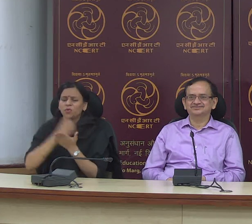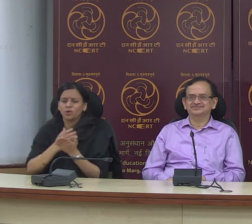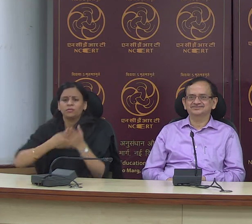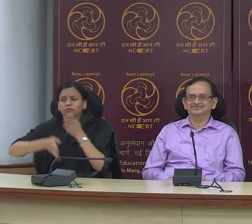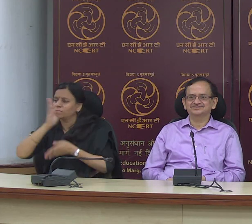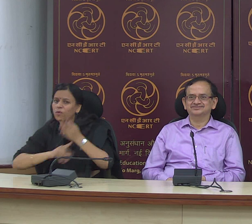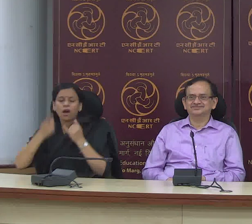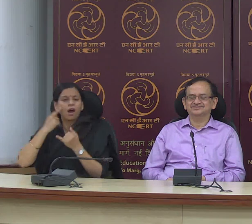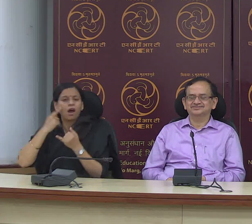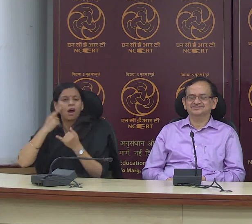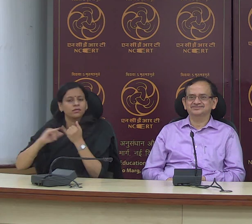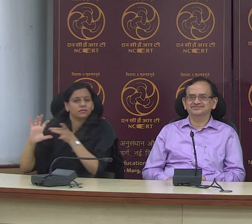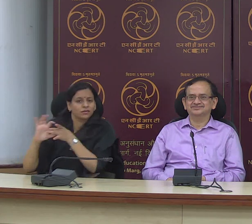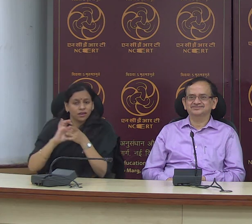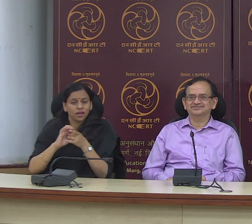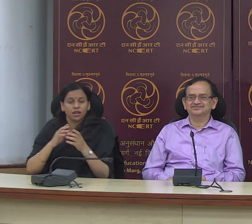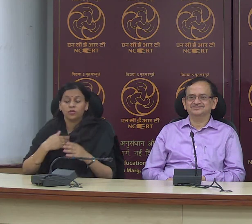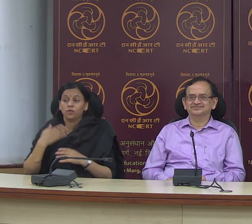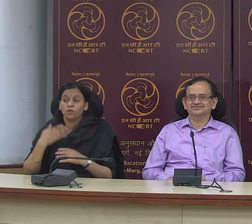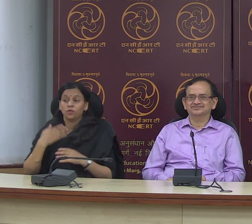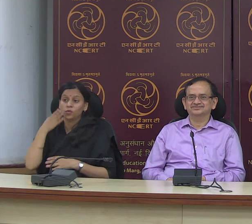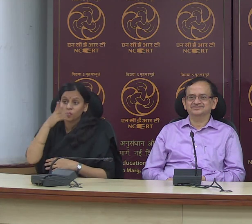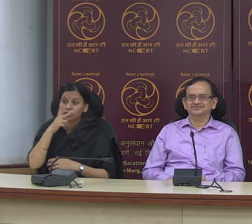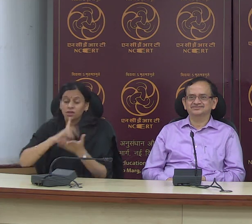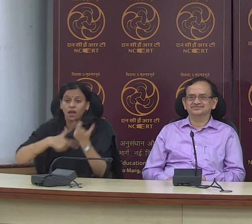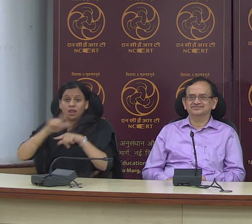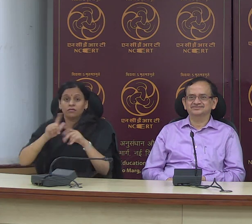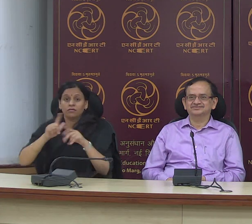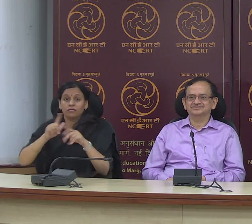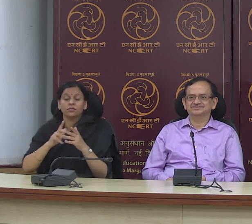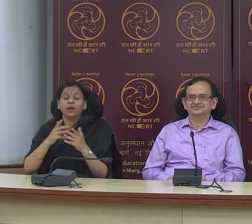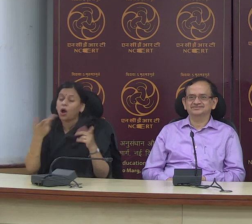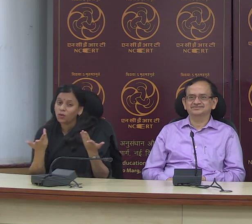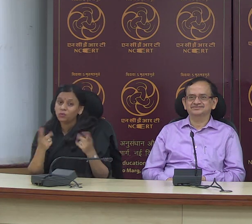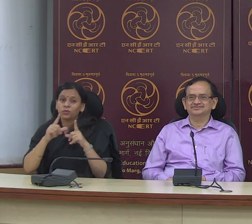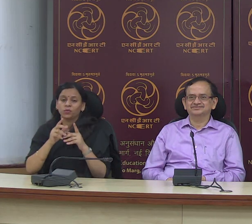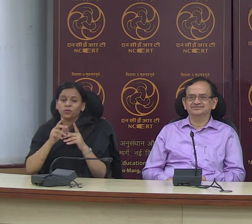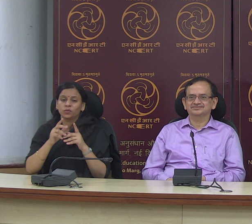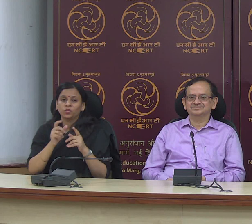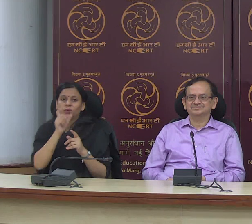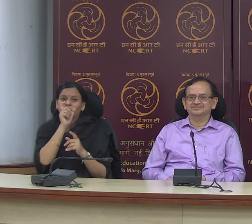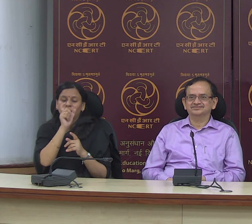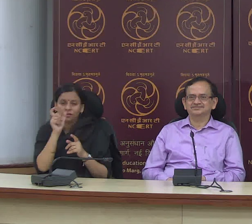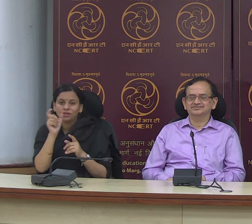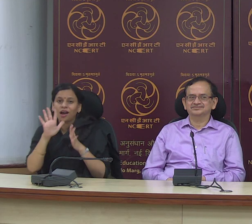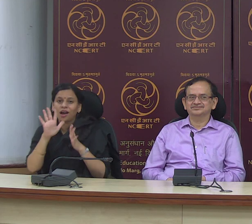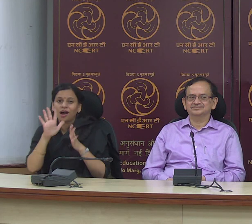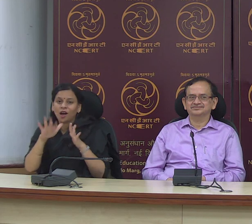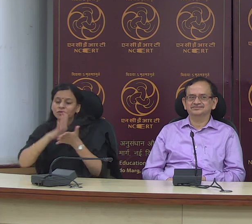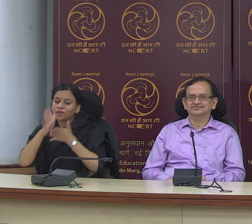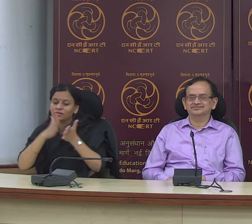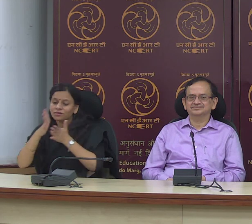के होते हैं, वहाँ पर आप ये जब जानेंगे कि साइन लैंग्वेज में कैसे कैसे आप चीज़ों को इंटरप्रीट कर सकते हैं, ये बहुत ही